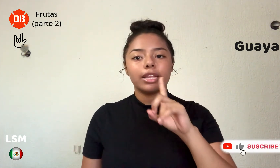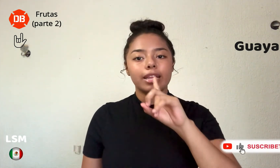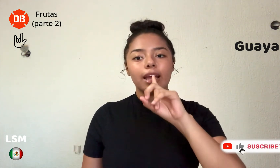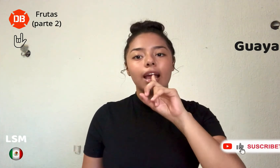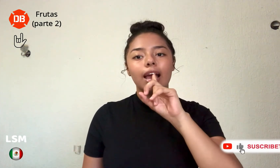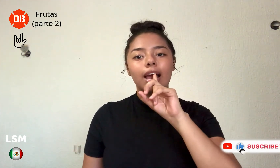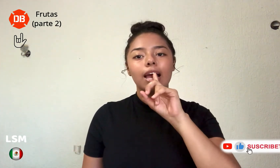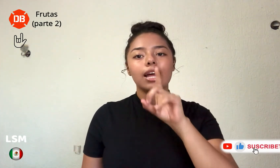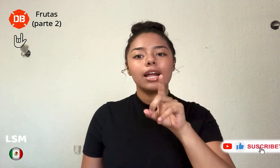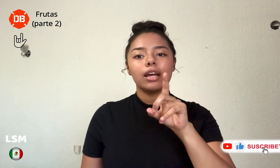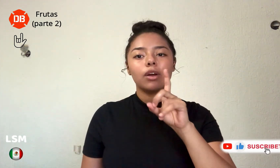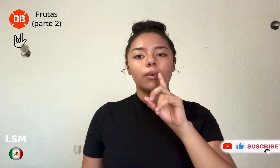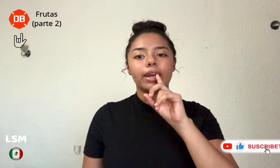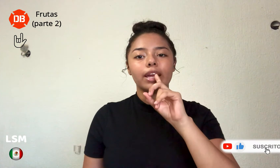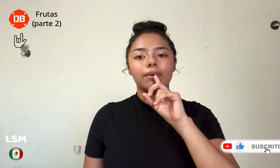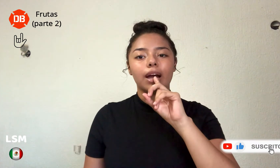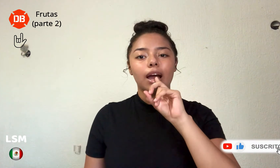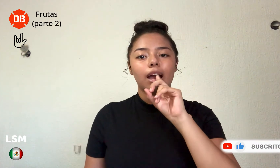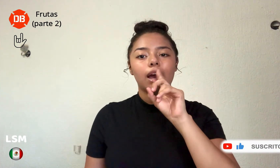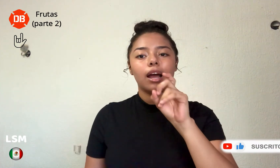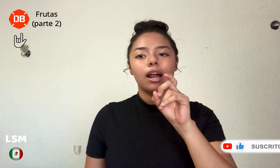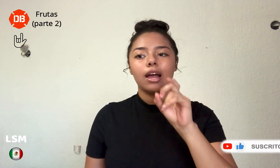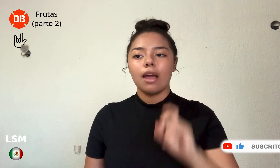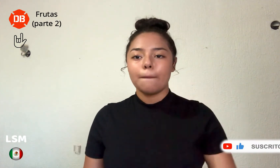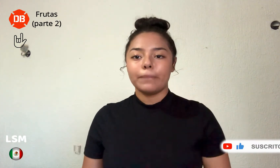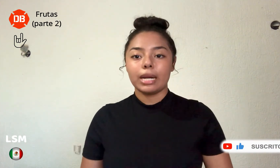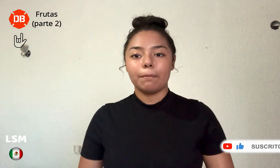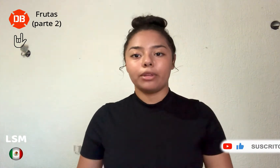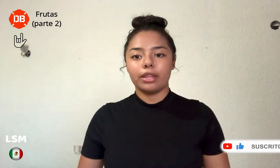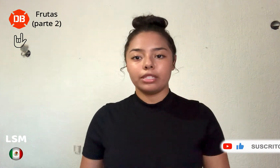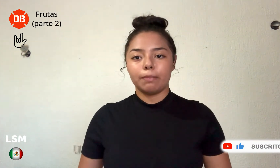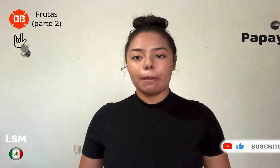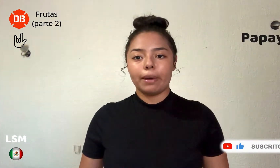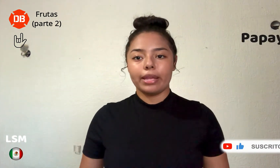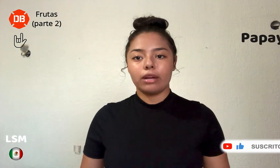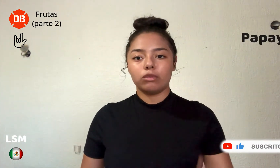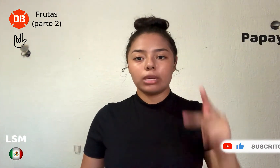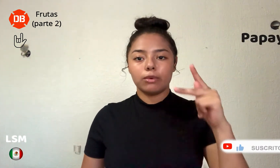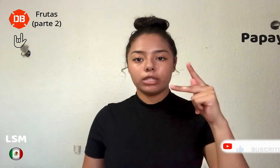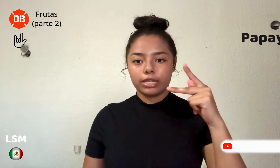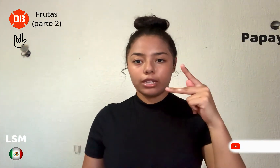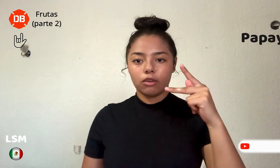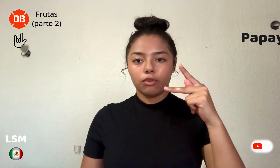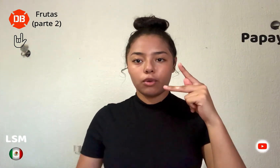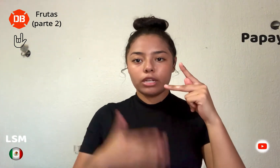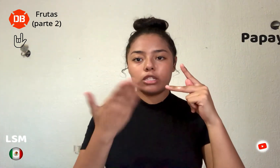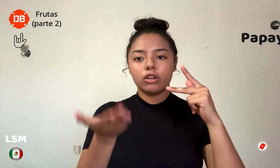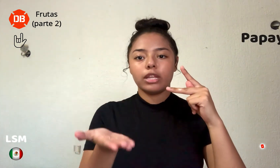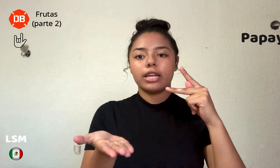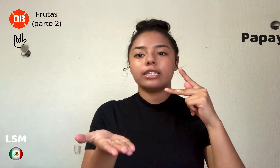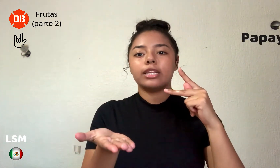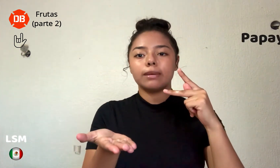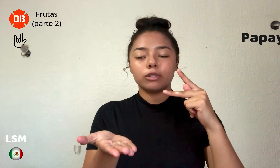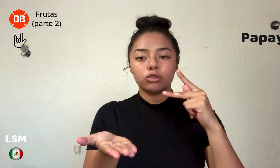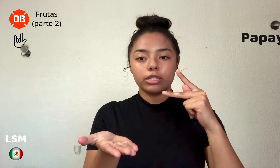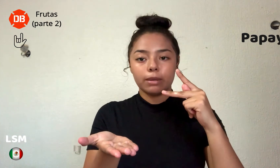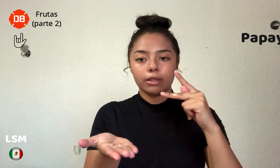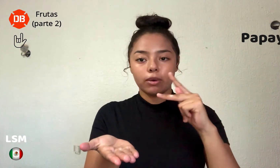diente, guayaba. Para poder decir papaya usamos esta configuración, extendemos nuestra mano